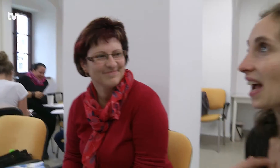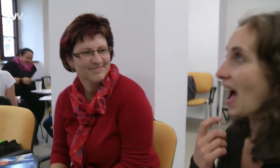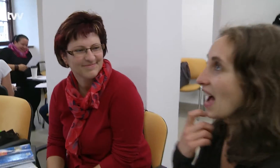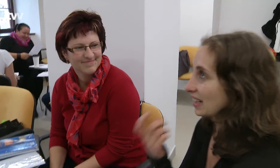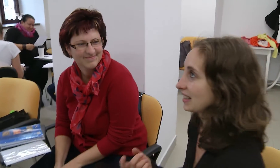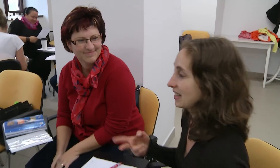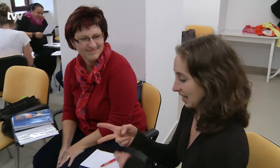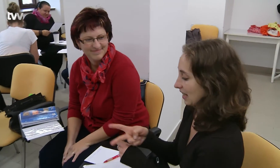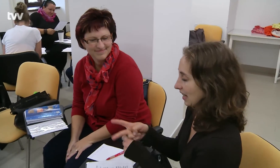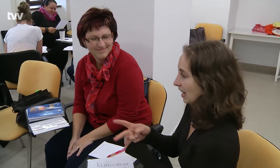nemluvíme.